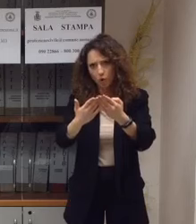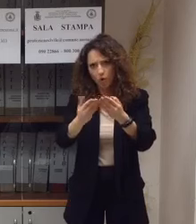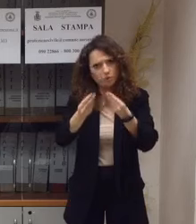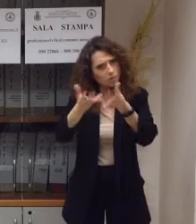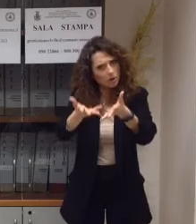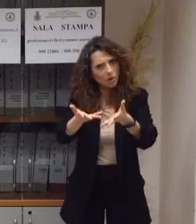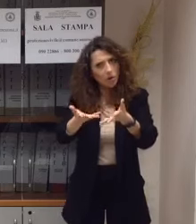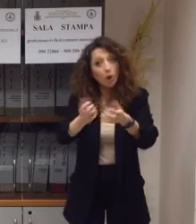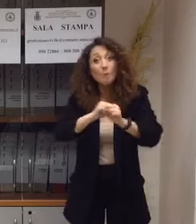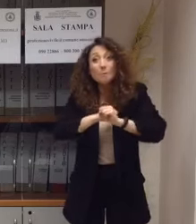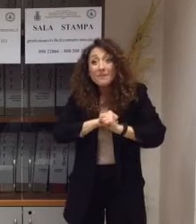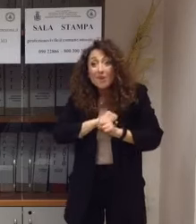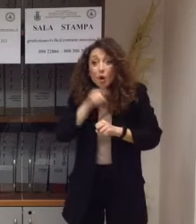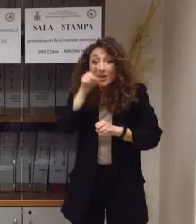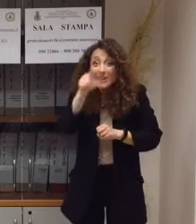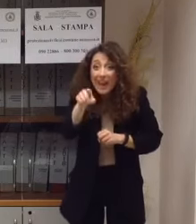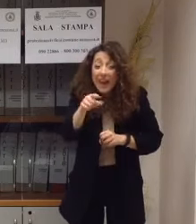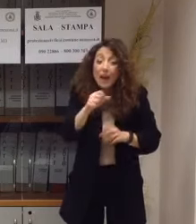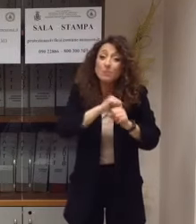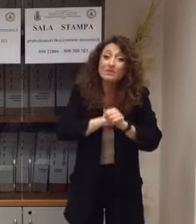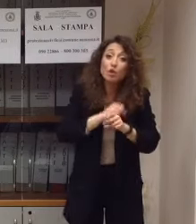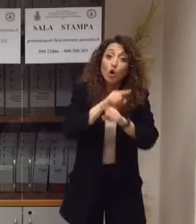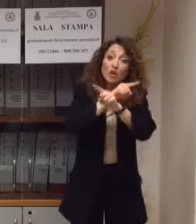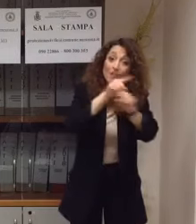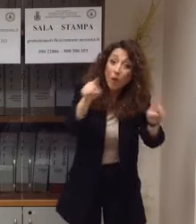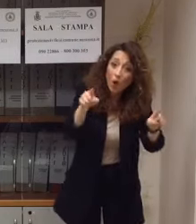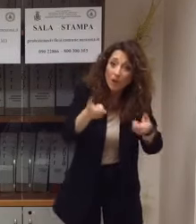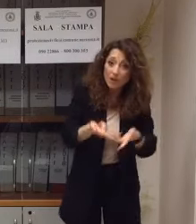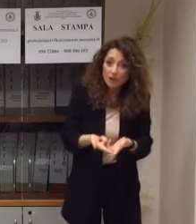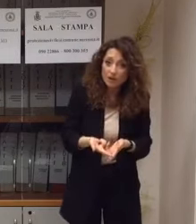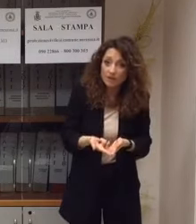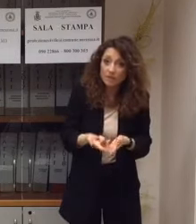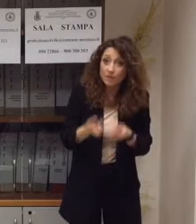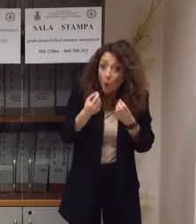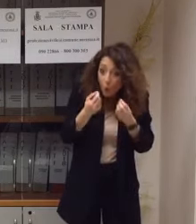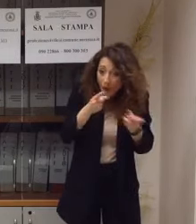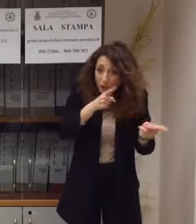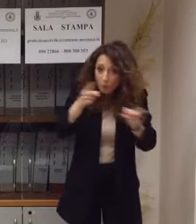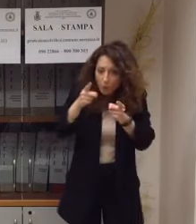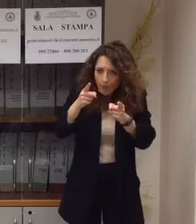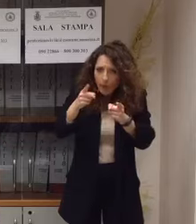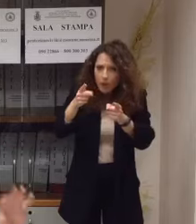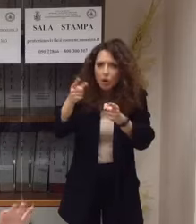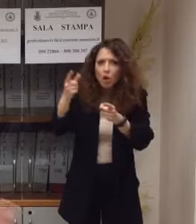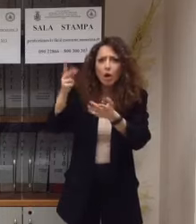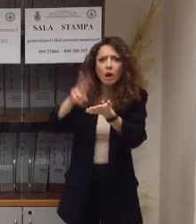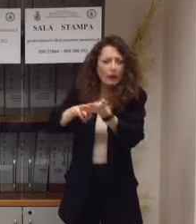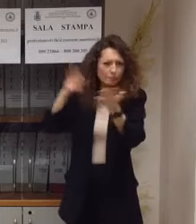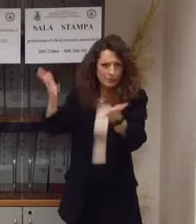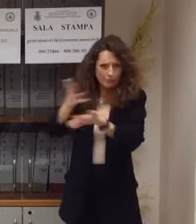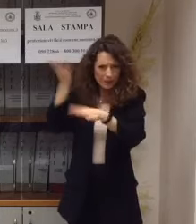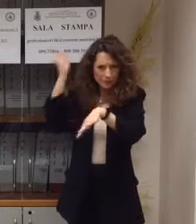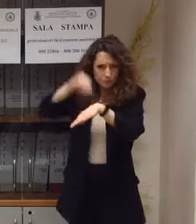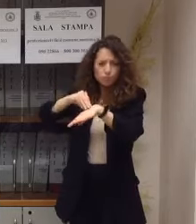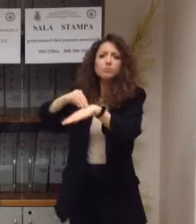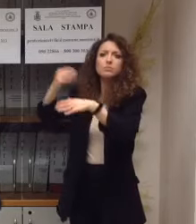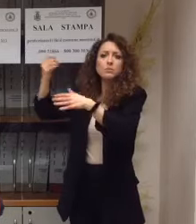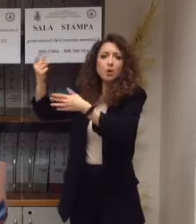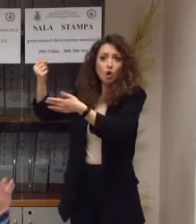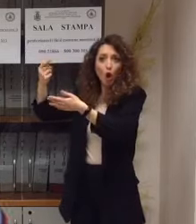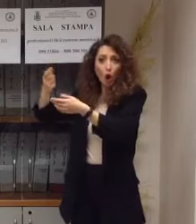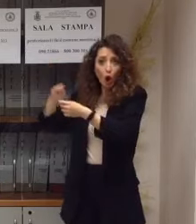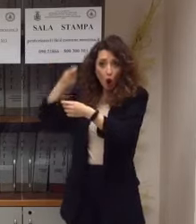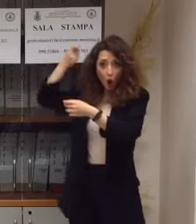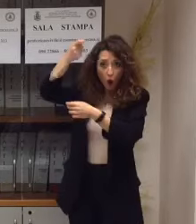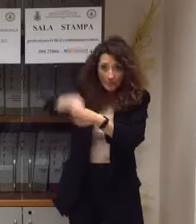fido di voi. Voi dovete, quando incassate, comunicarlo e basta. E quindi